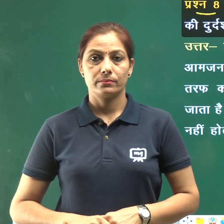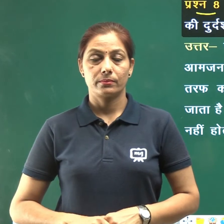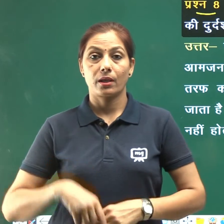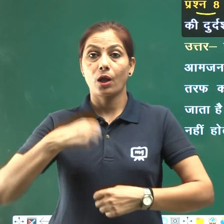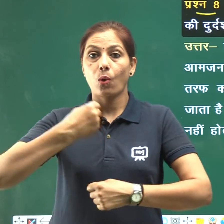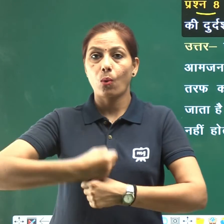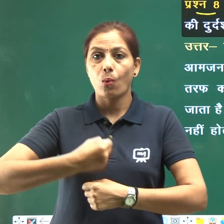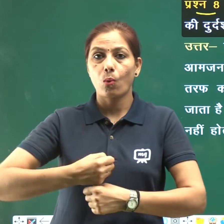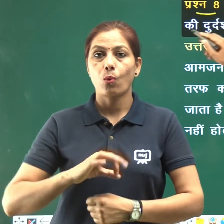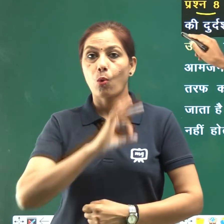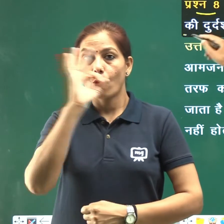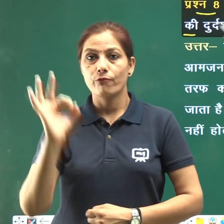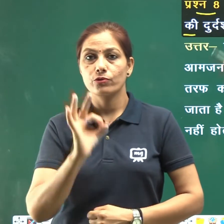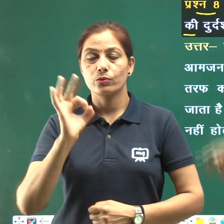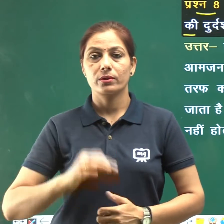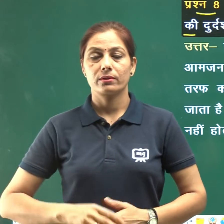सरकारी कार्यालयों की